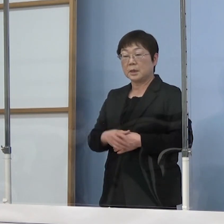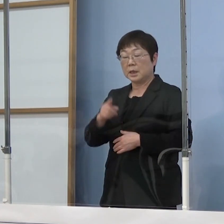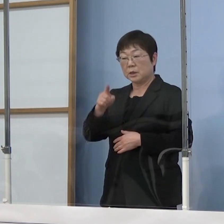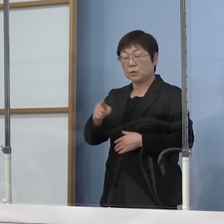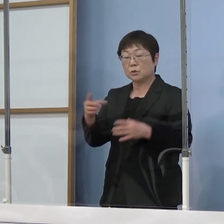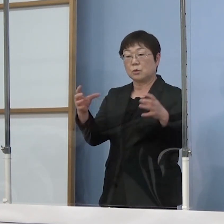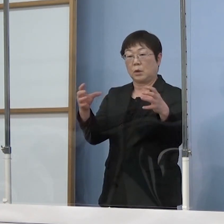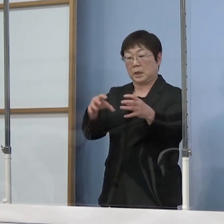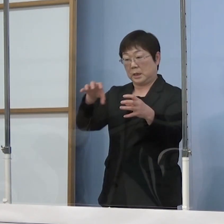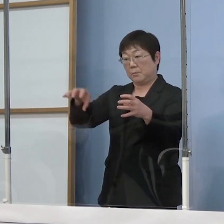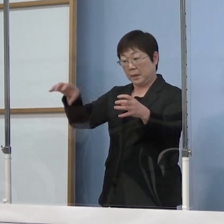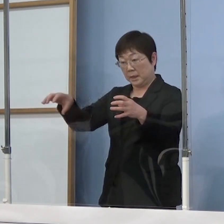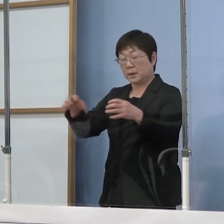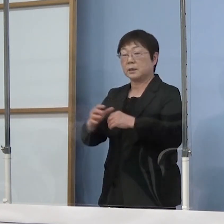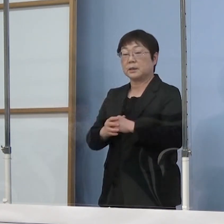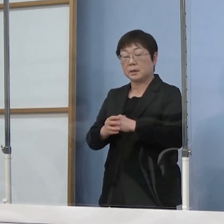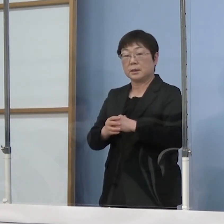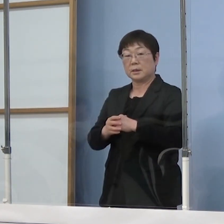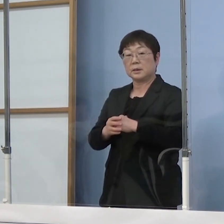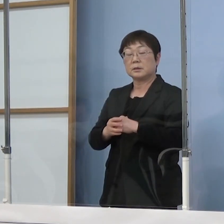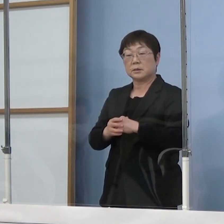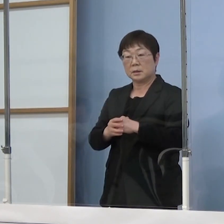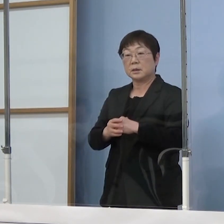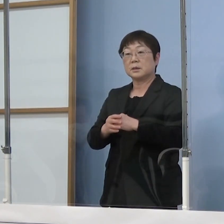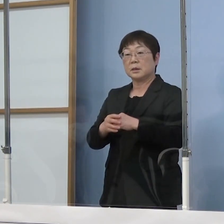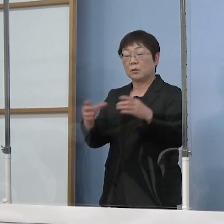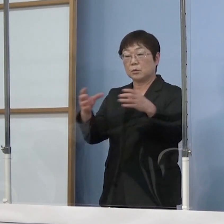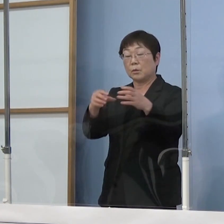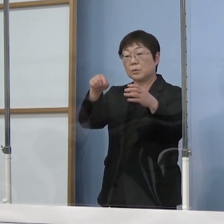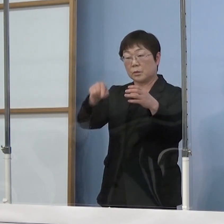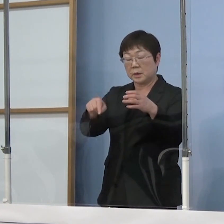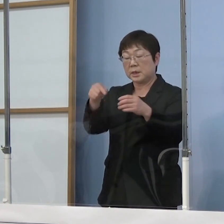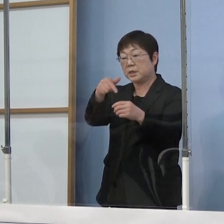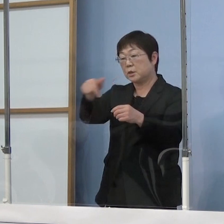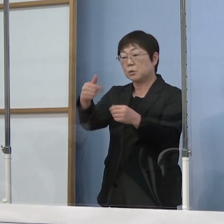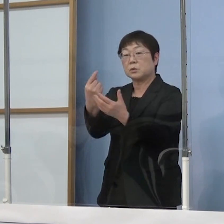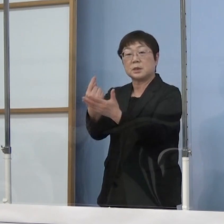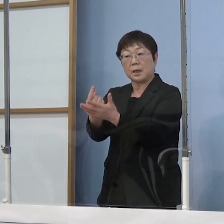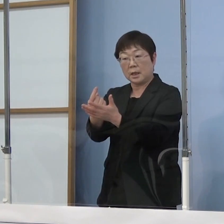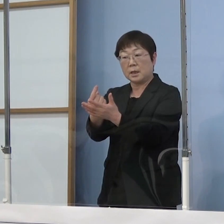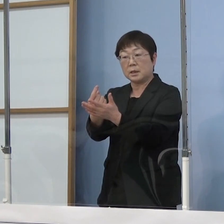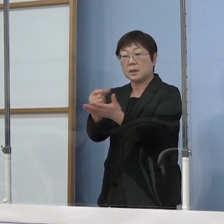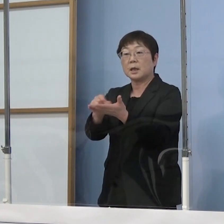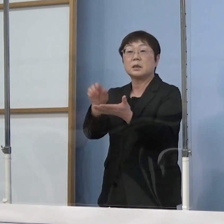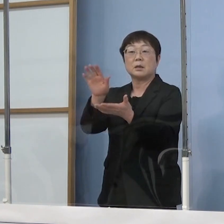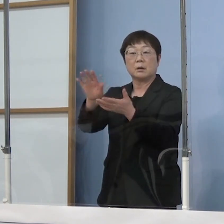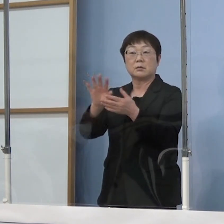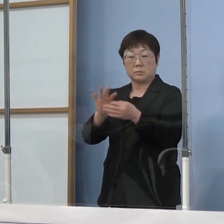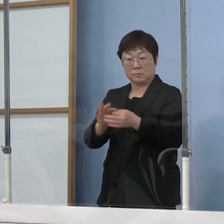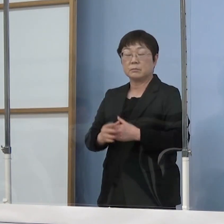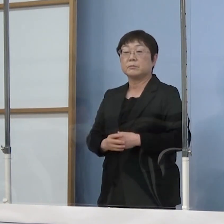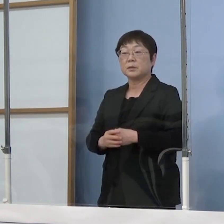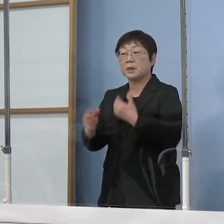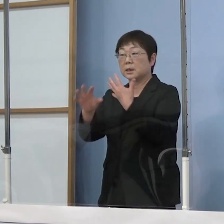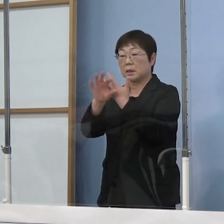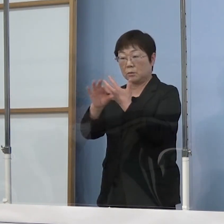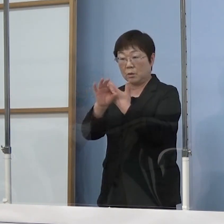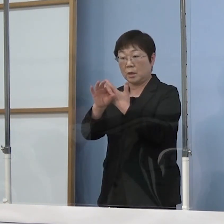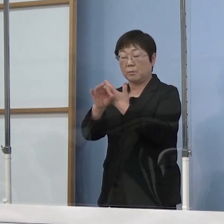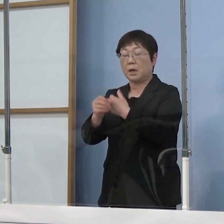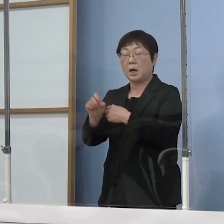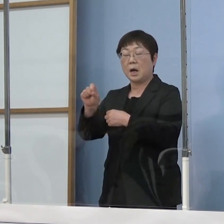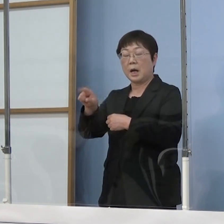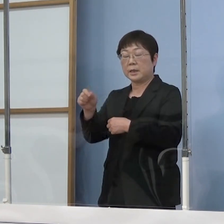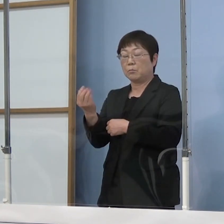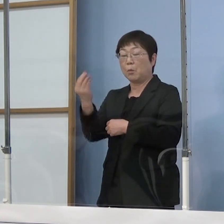塊ということで、例えば大きな塊なのにそのうちの一部だけと書いているのは、例えばアイポ